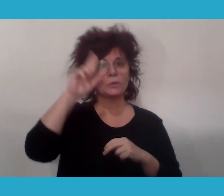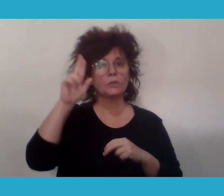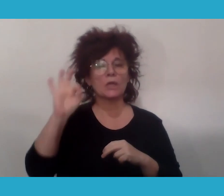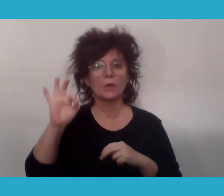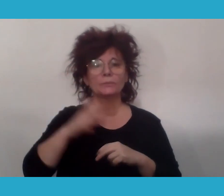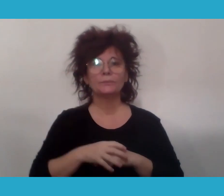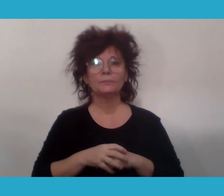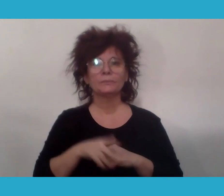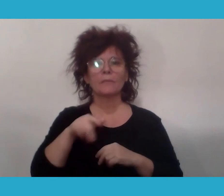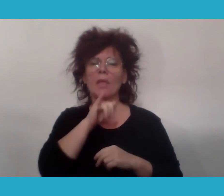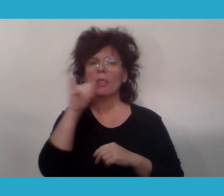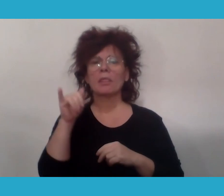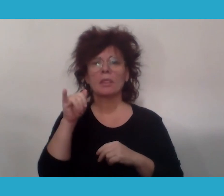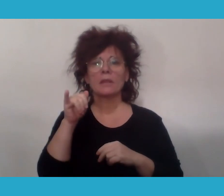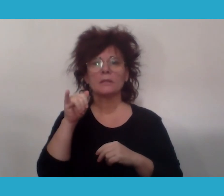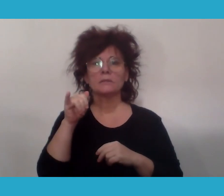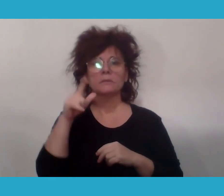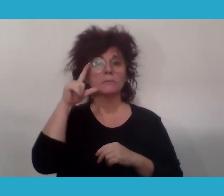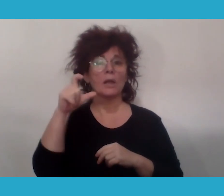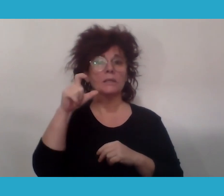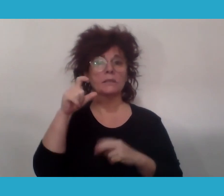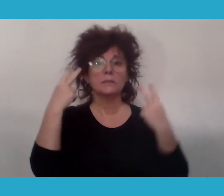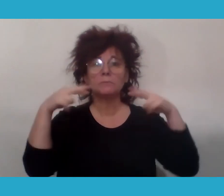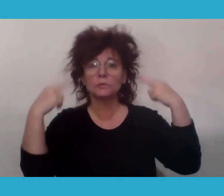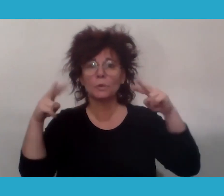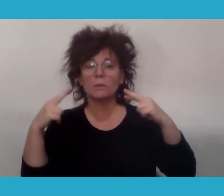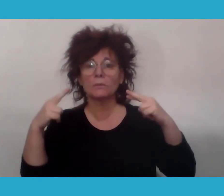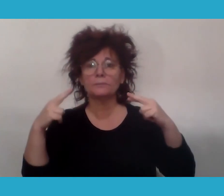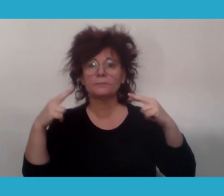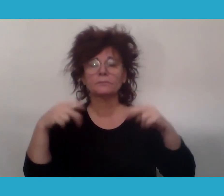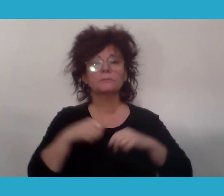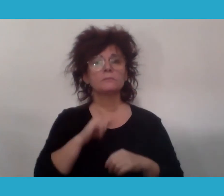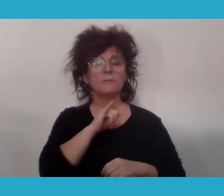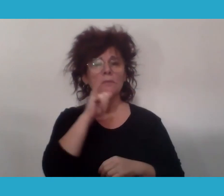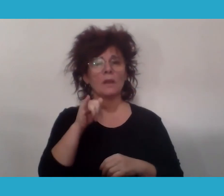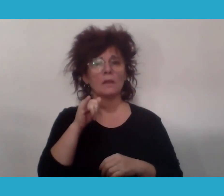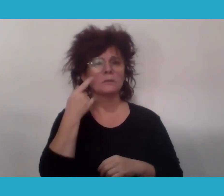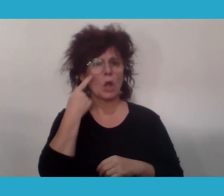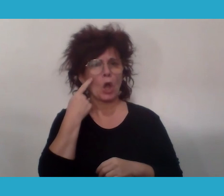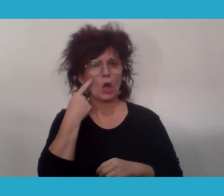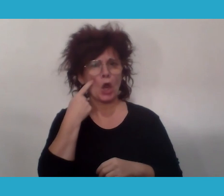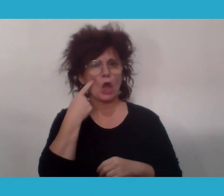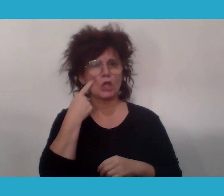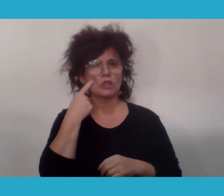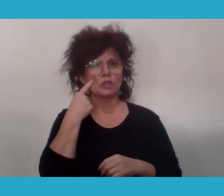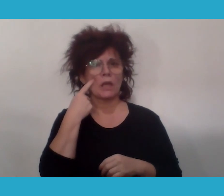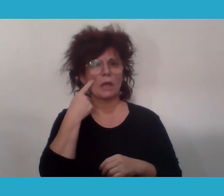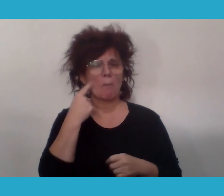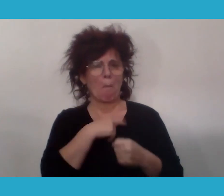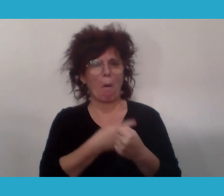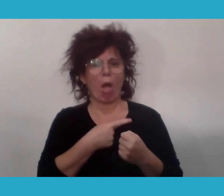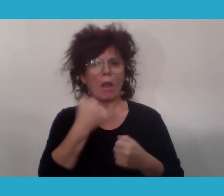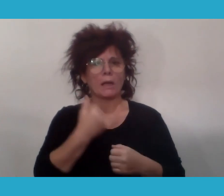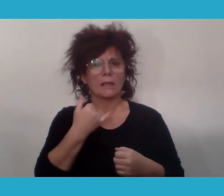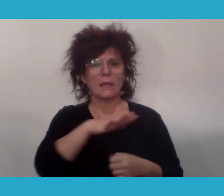Sumatea Marlén, quien dice ser licenciada en turismo, se presenta y dice conocer el potencial del desarrollo de la zona y considera